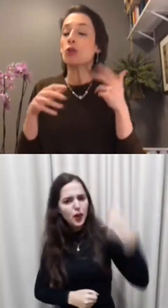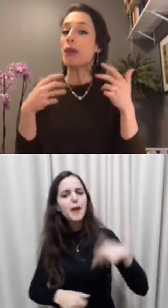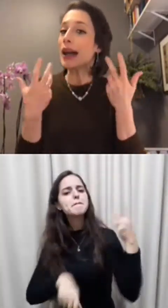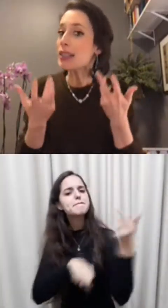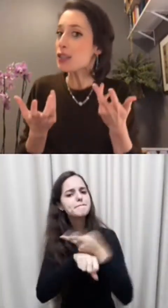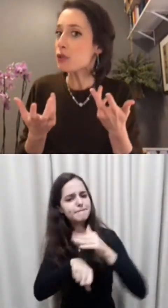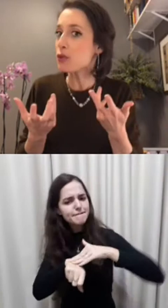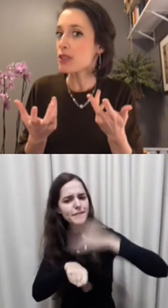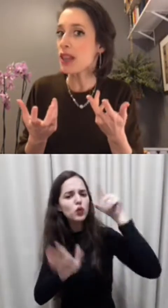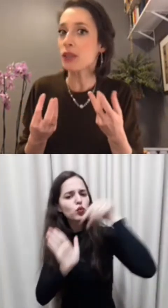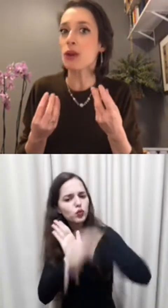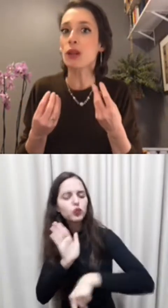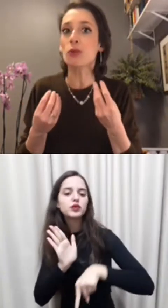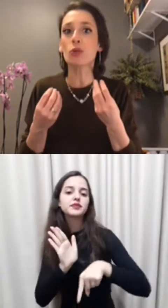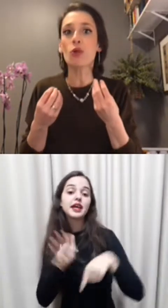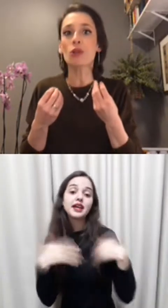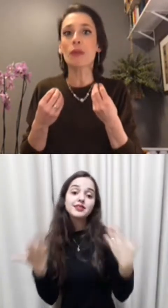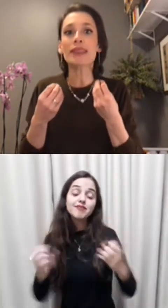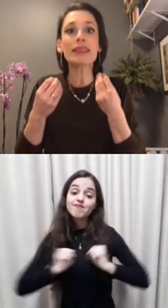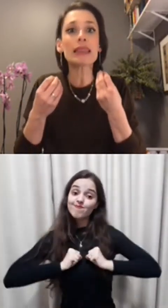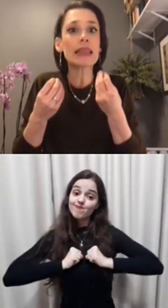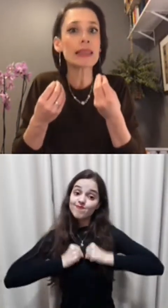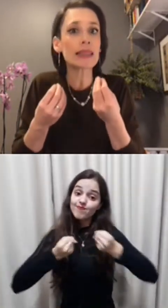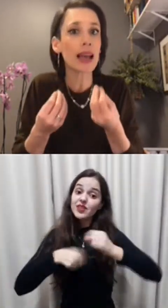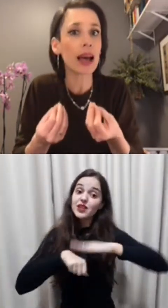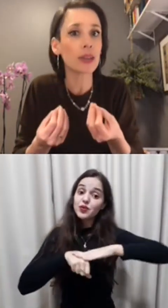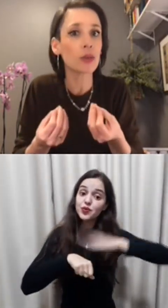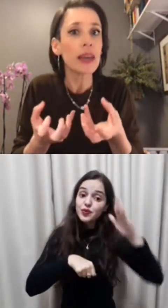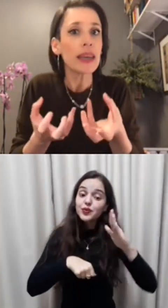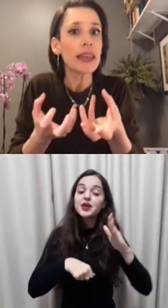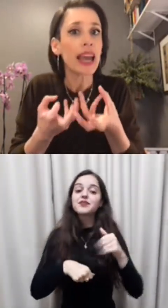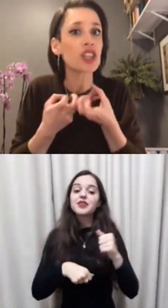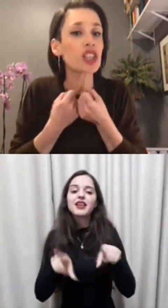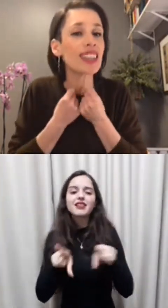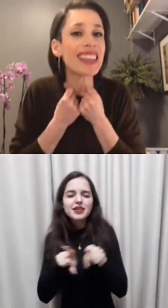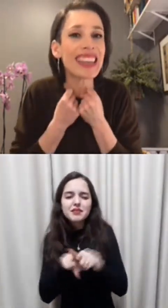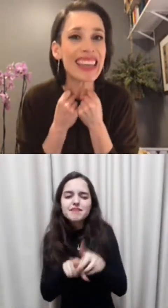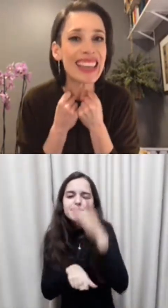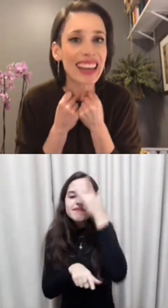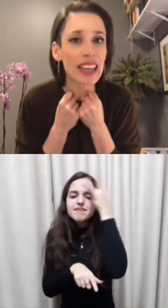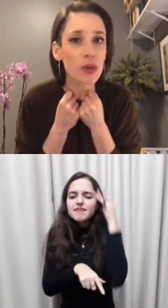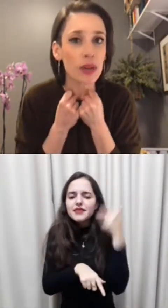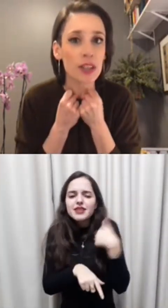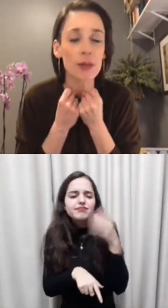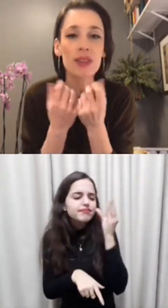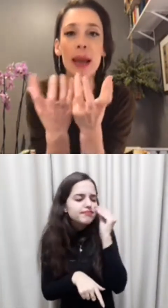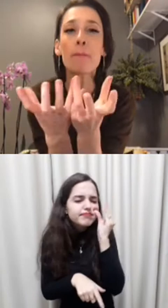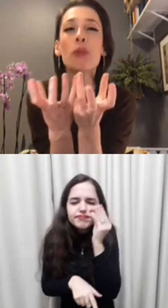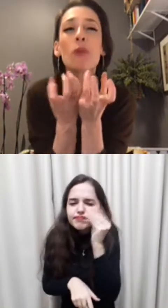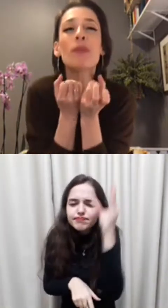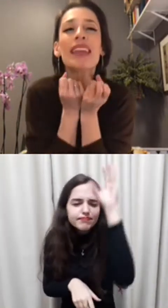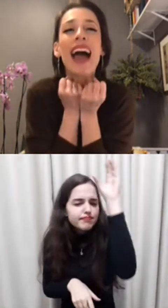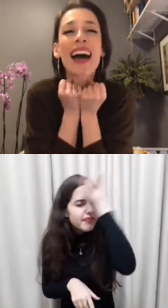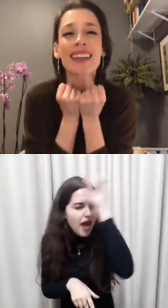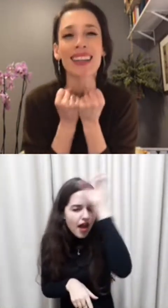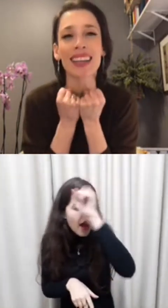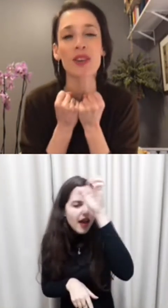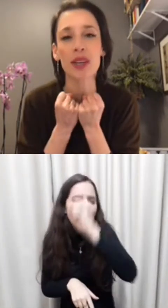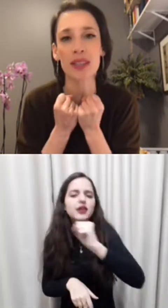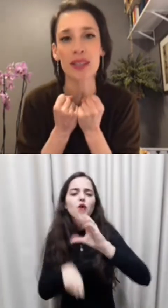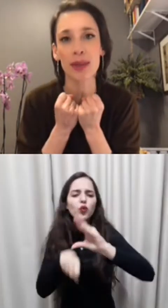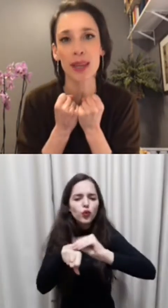quanto mais esforçado o aluno, quanto mais interessado em adquirir aquele conhecimento, se apropriar